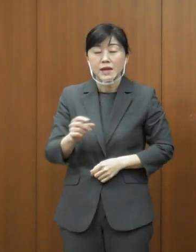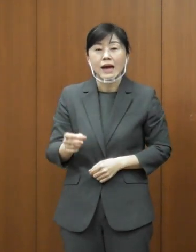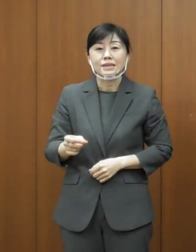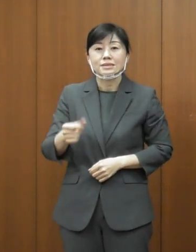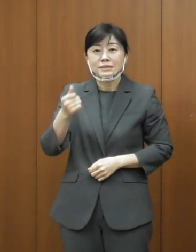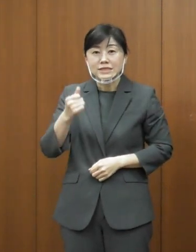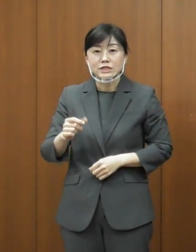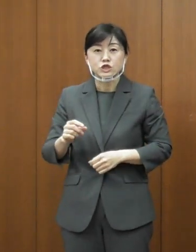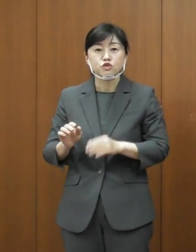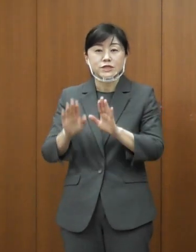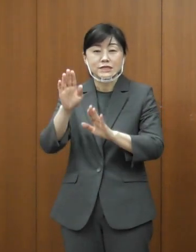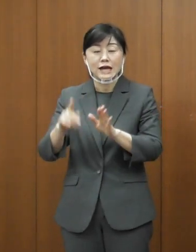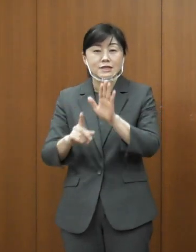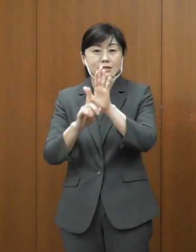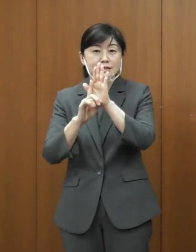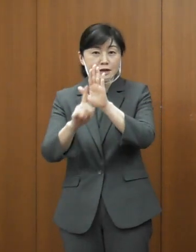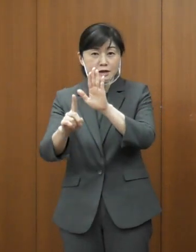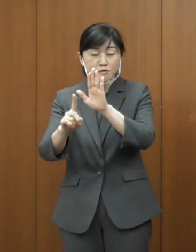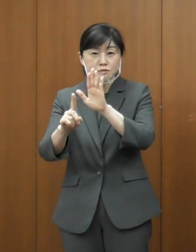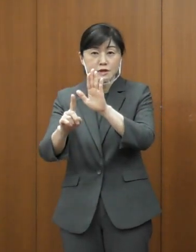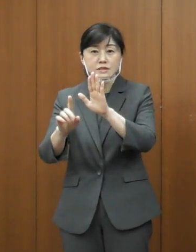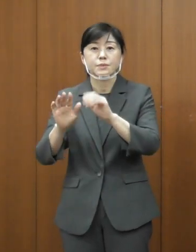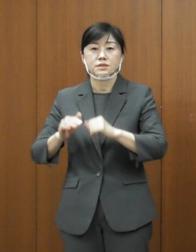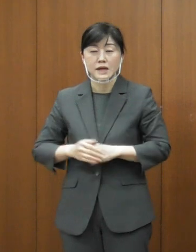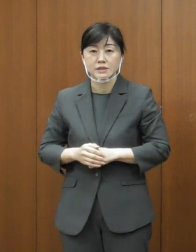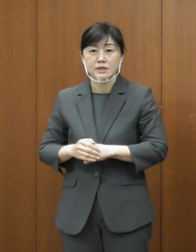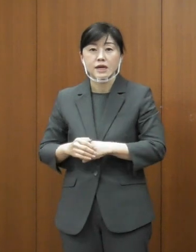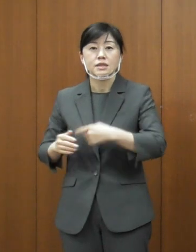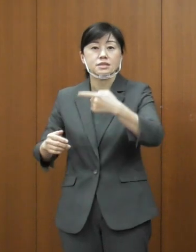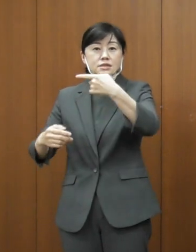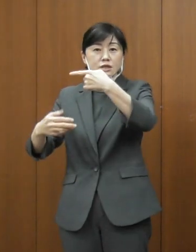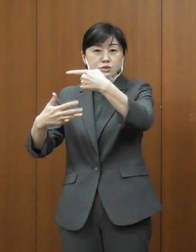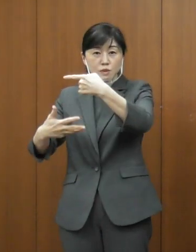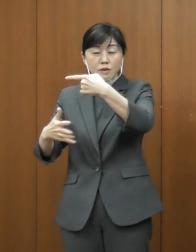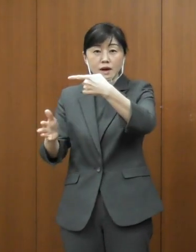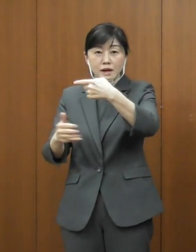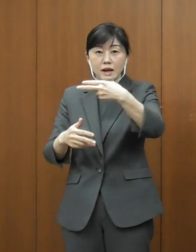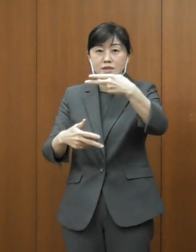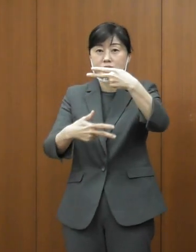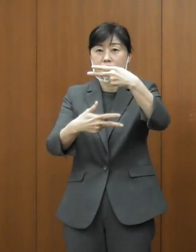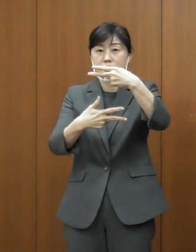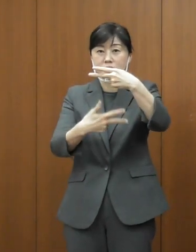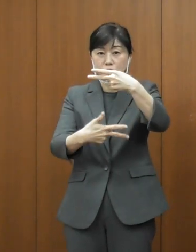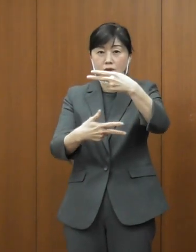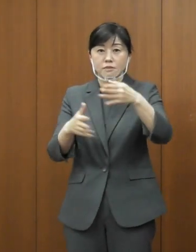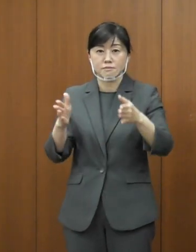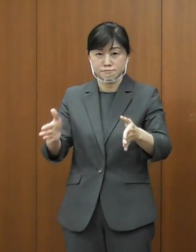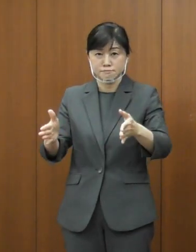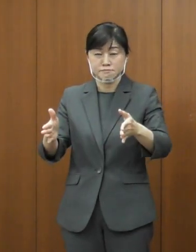出しました。1月8日から2月7日までをその期間としています。